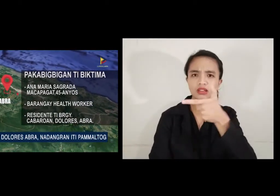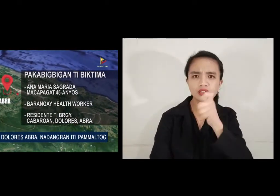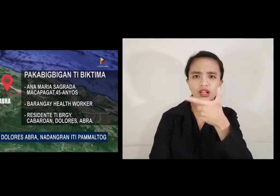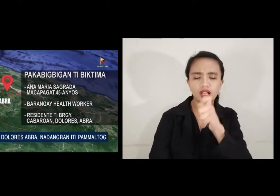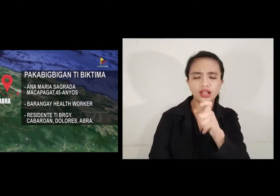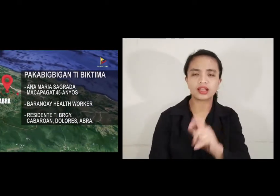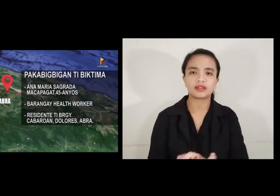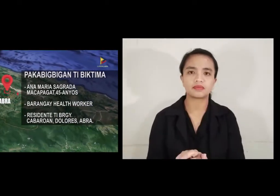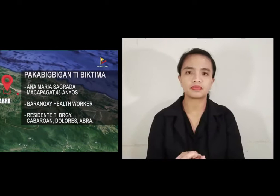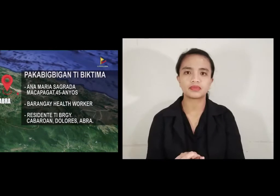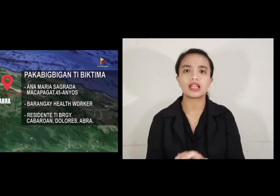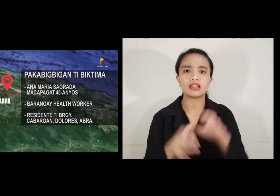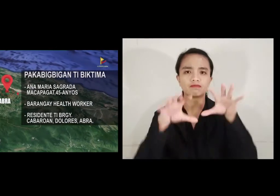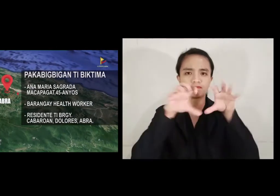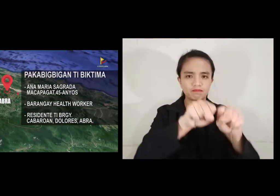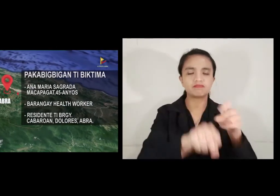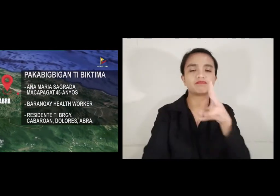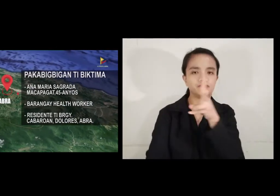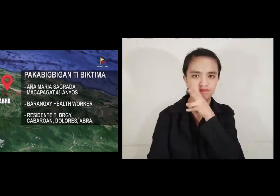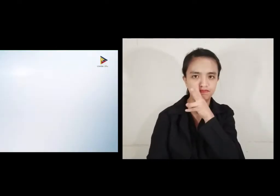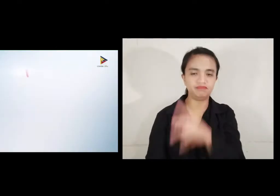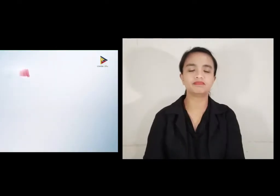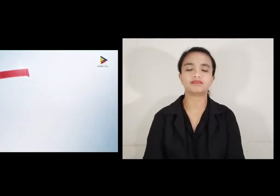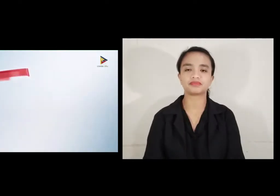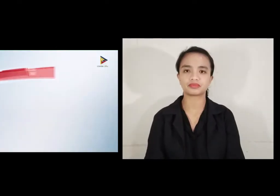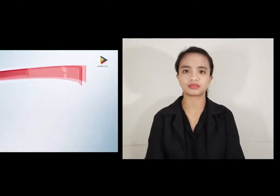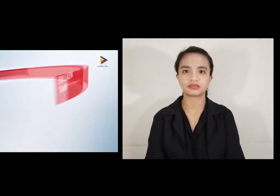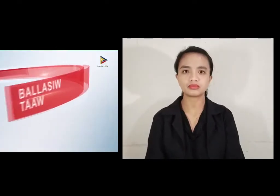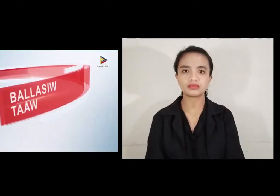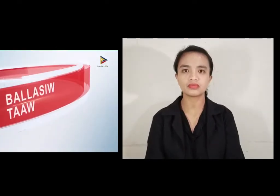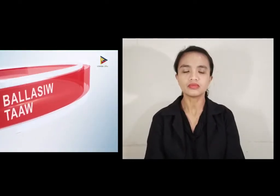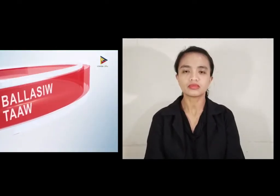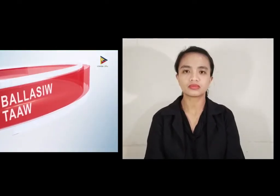pakabigbigan dagiti suspect.